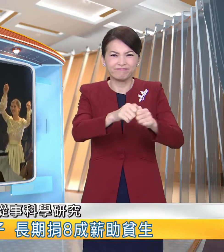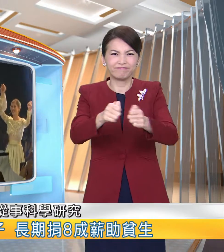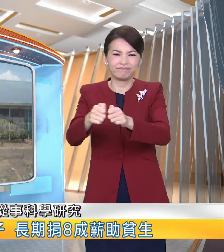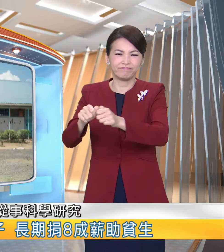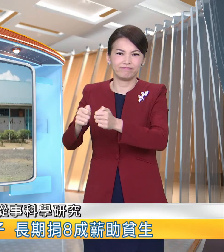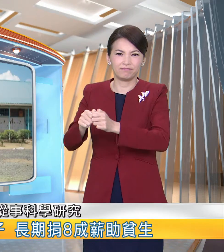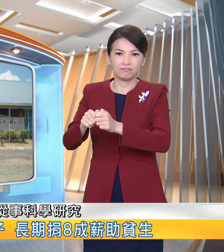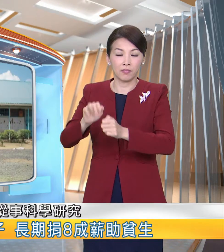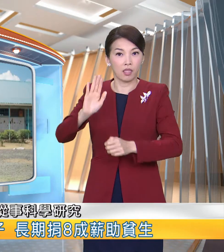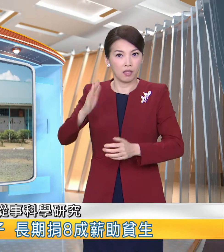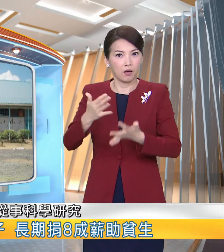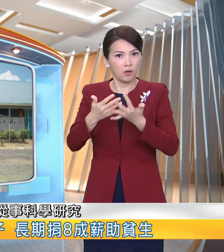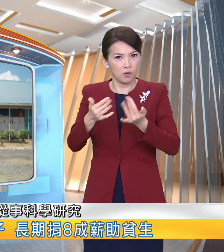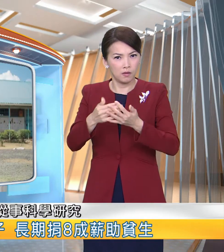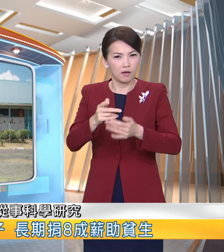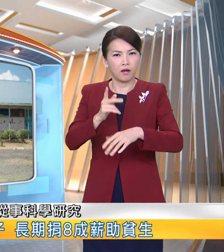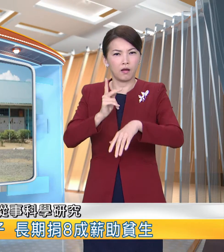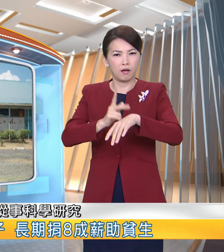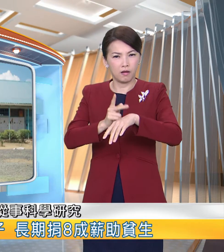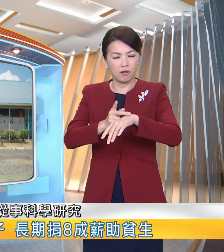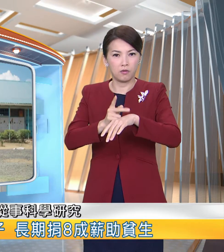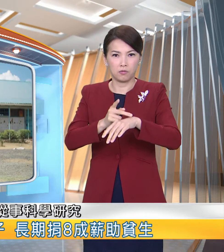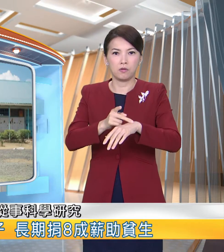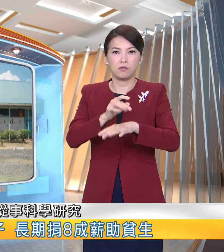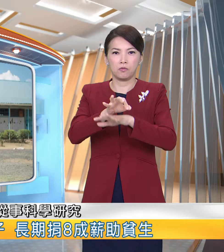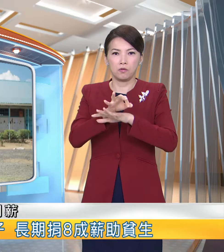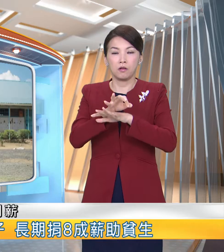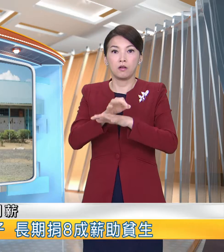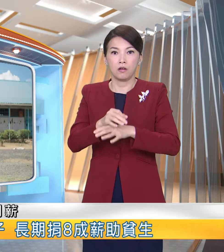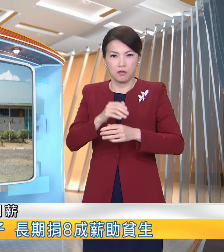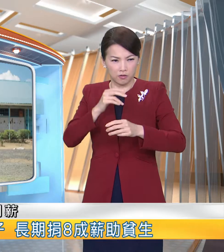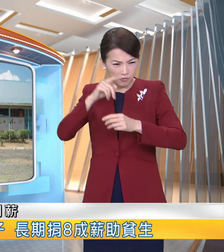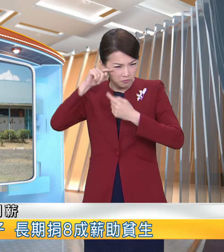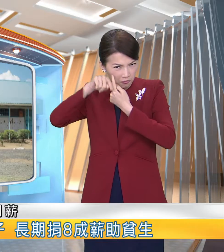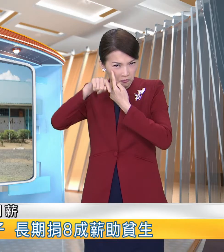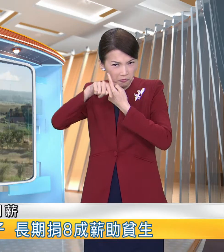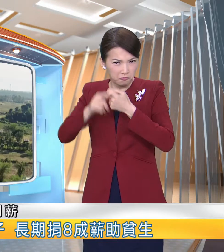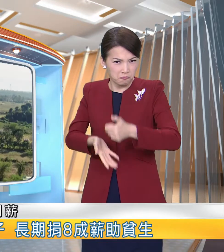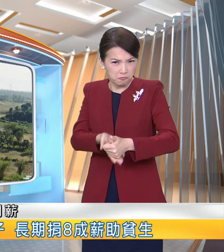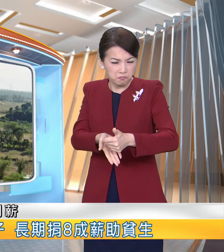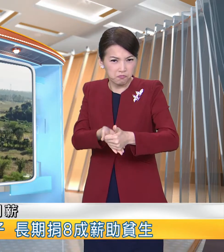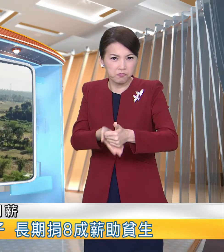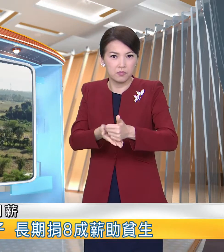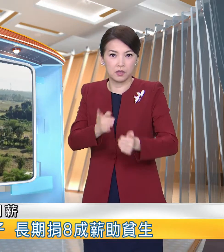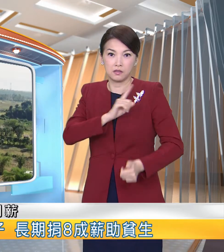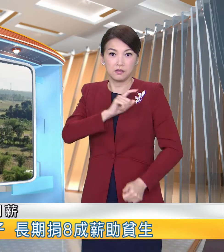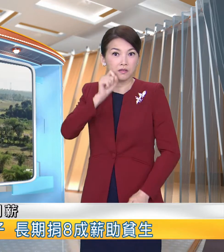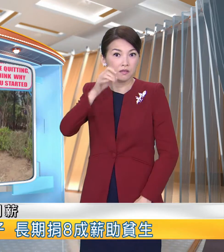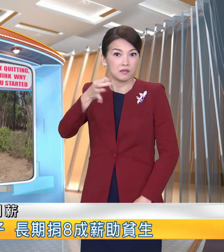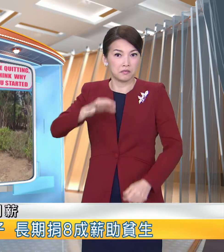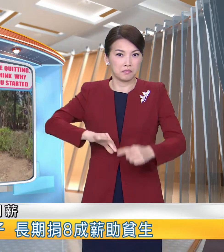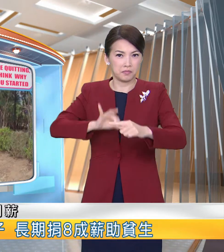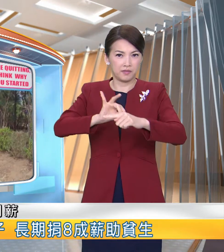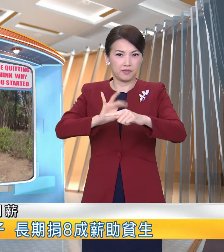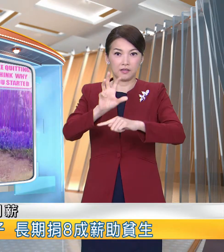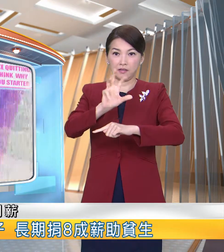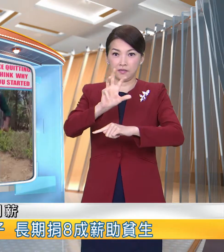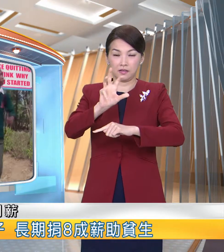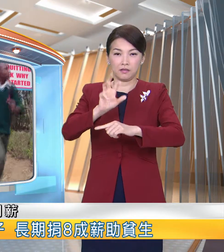学生从事科学研究，更是捐出了自己80%的月薪，只为